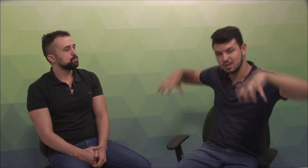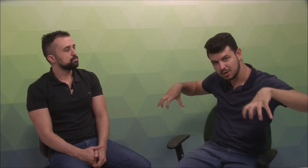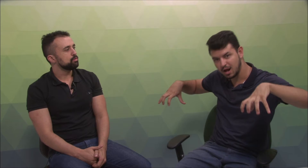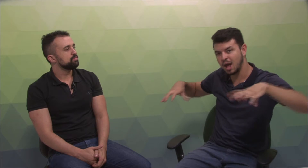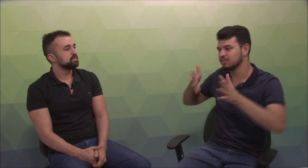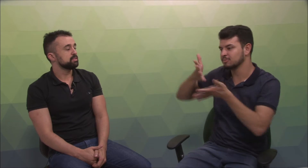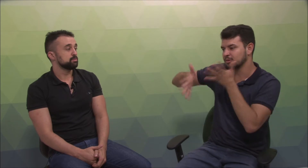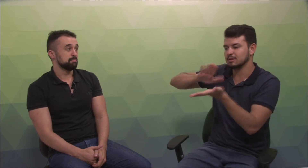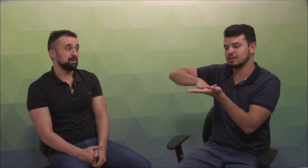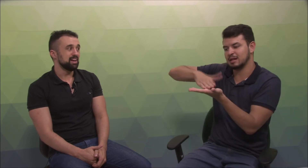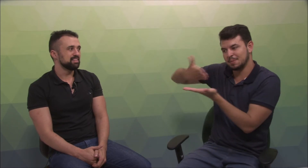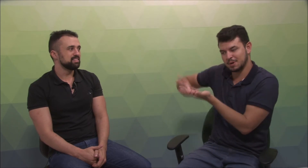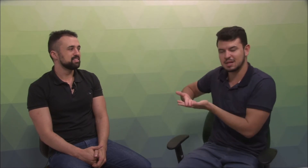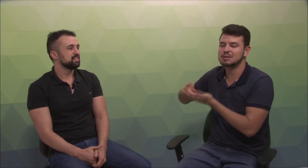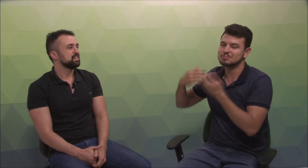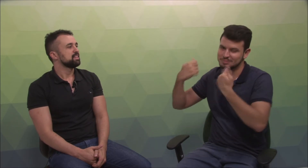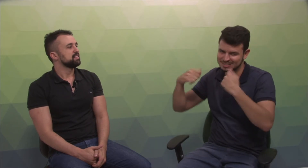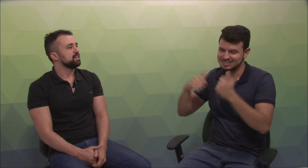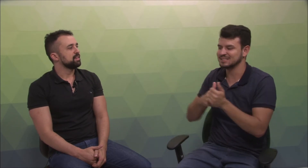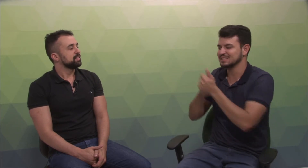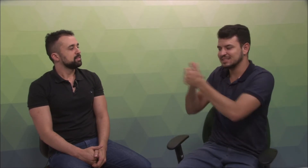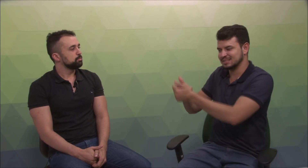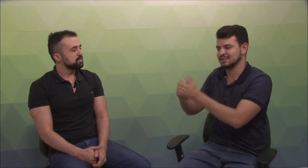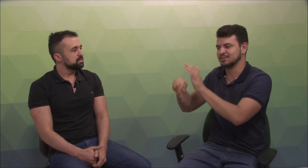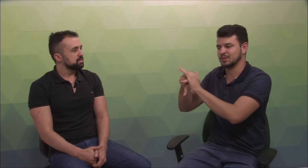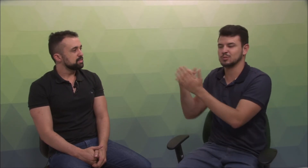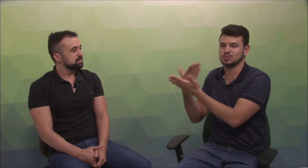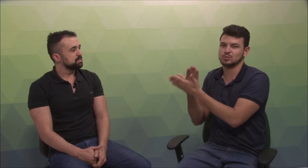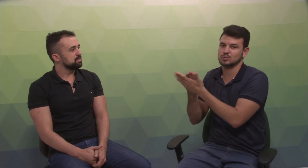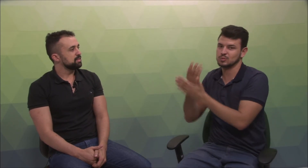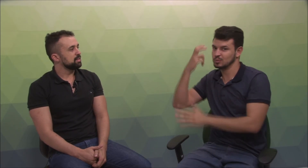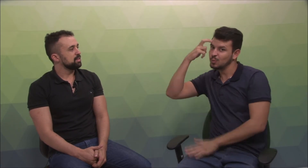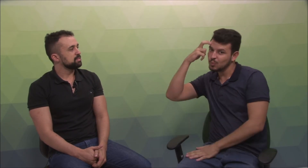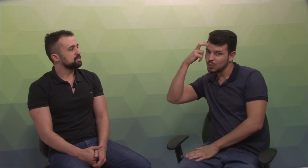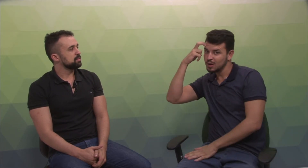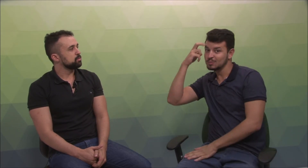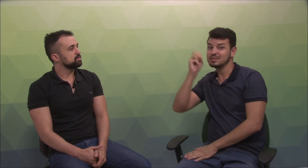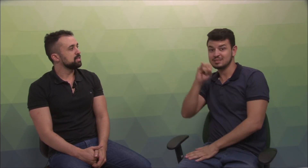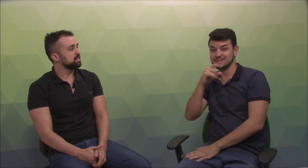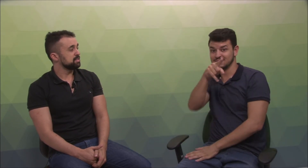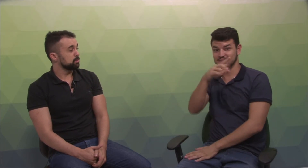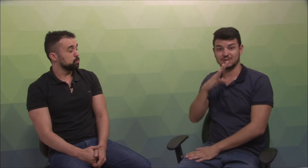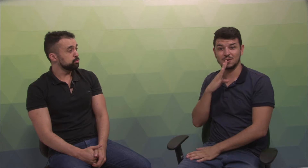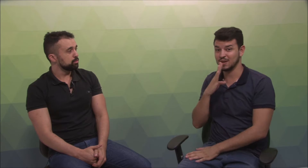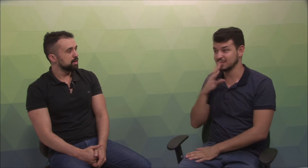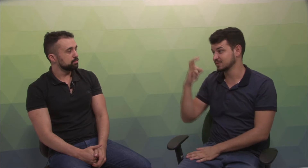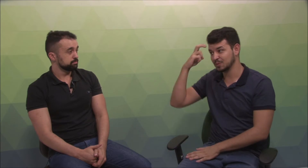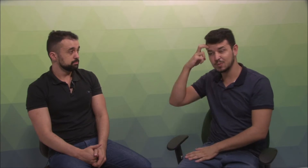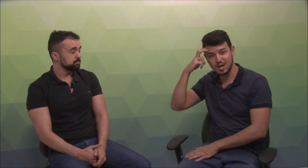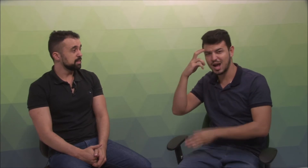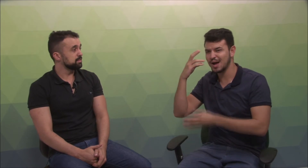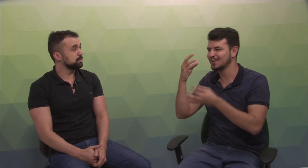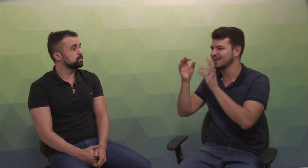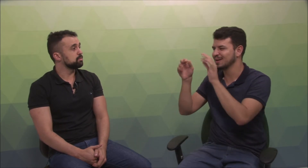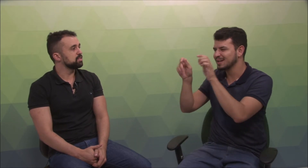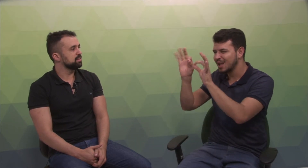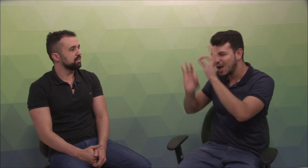do ouvinte, são separadas, né? Então precisa ter essa consciência cultural, da tradução de